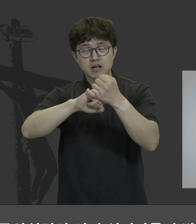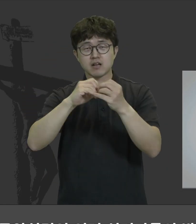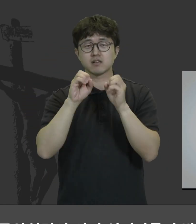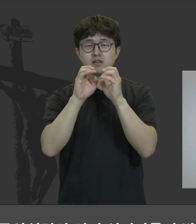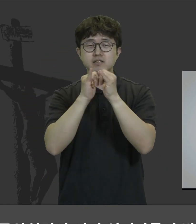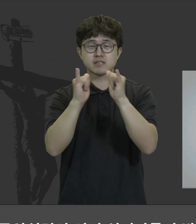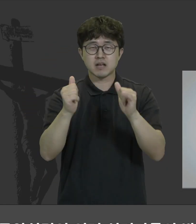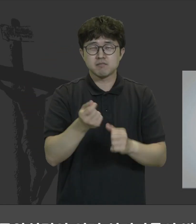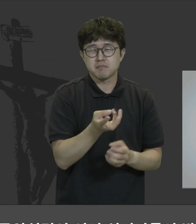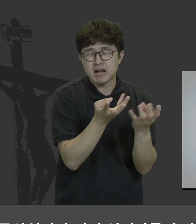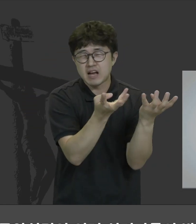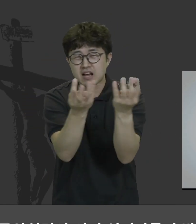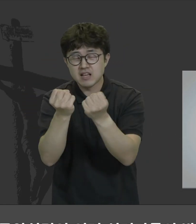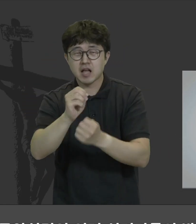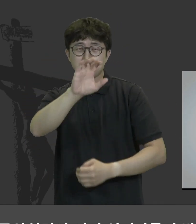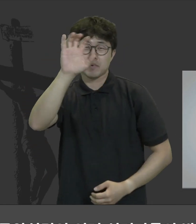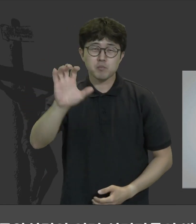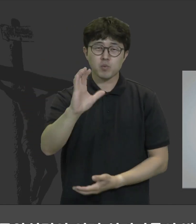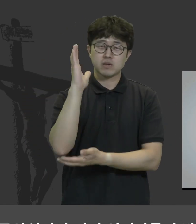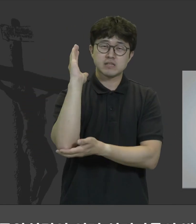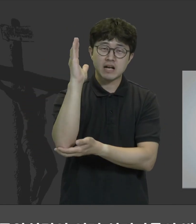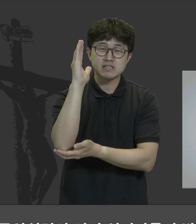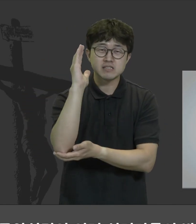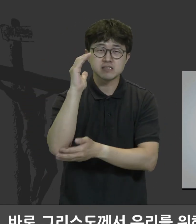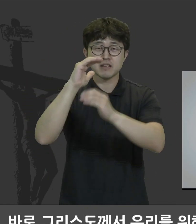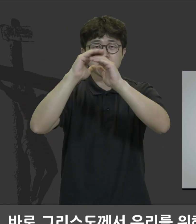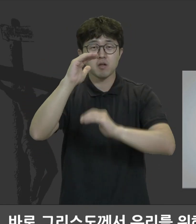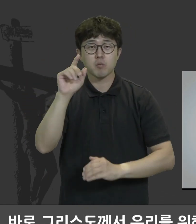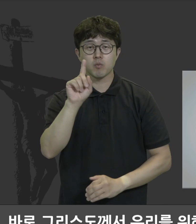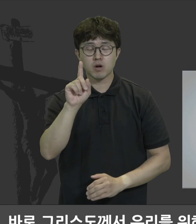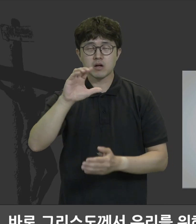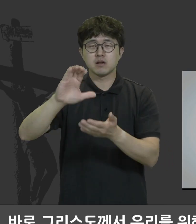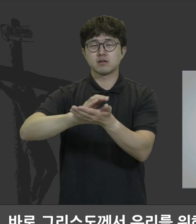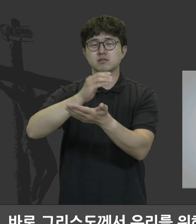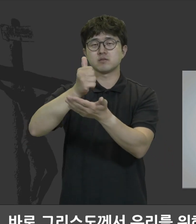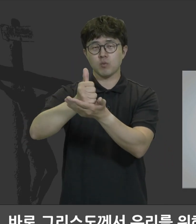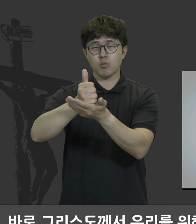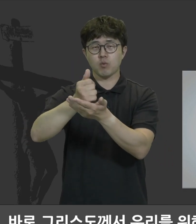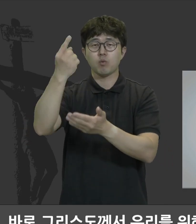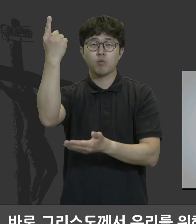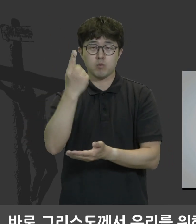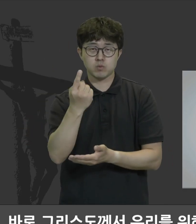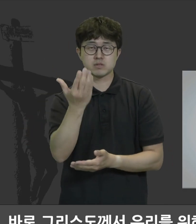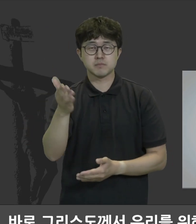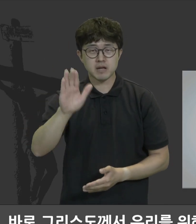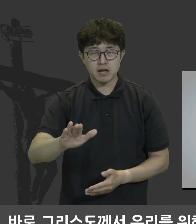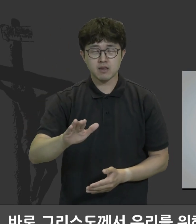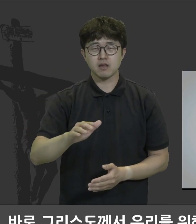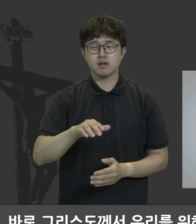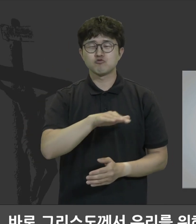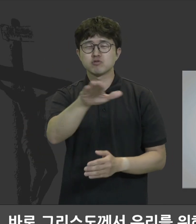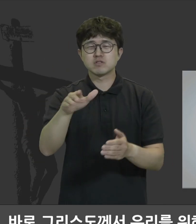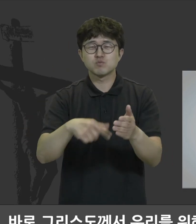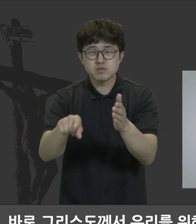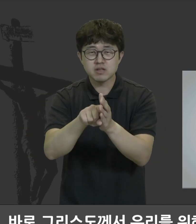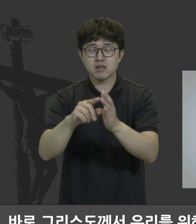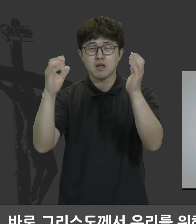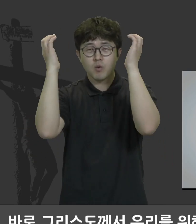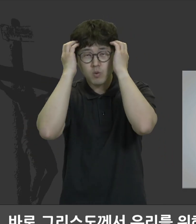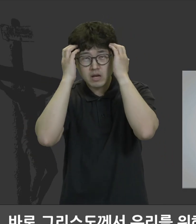선지자들이 반복적으로 가르친 것은 바로 그리스도께서 우리를 위해 받으신 고난과 부활, 그리고 그